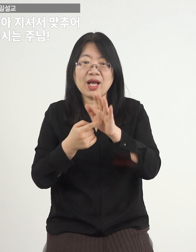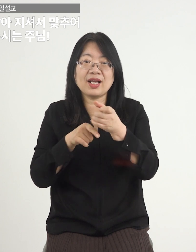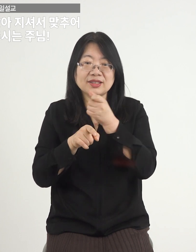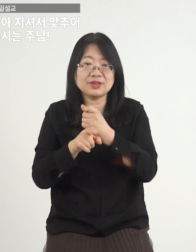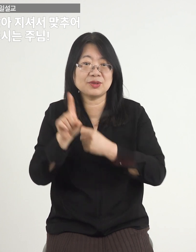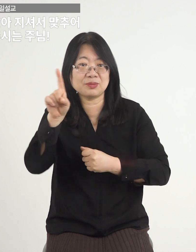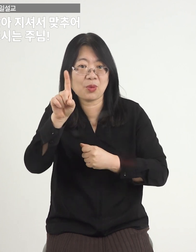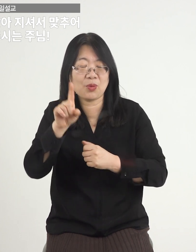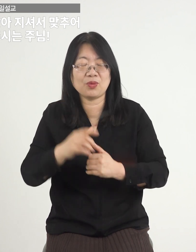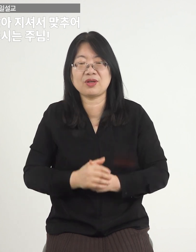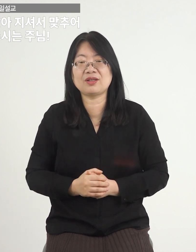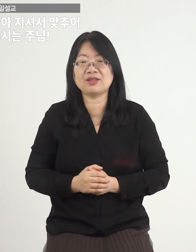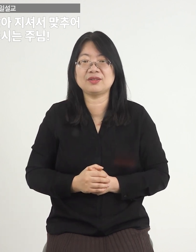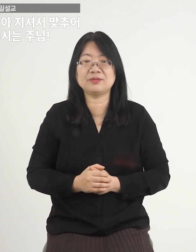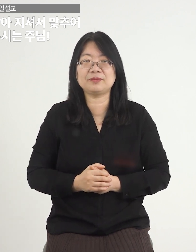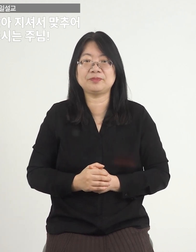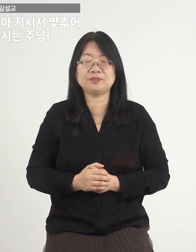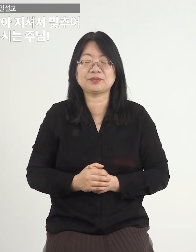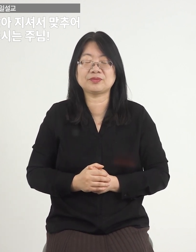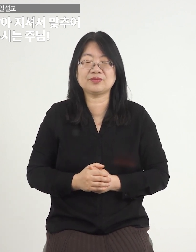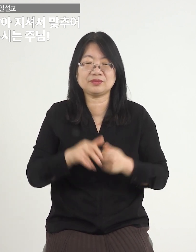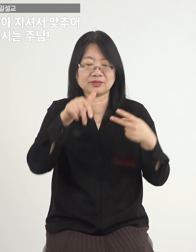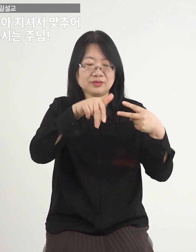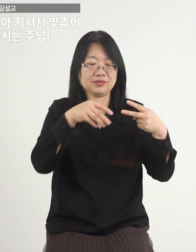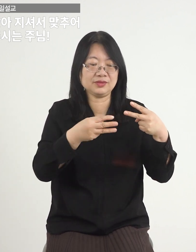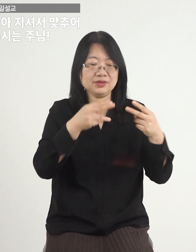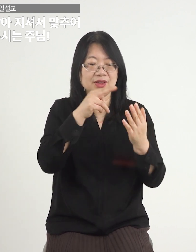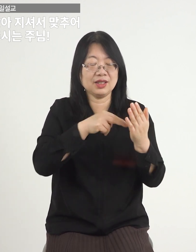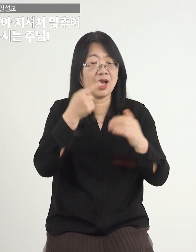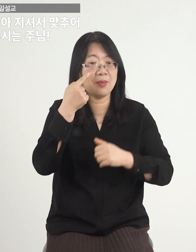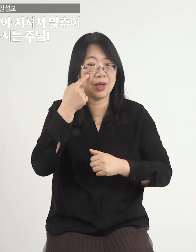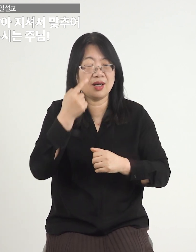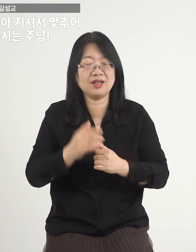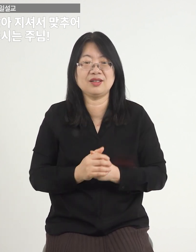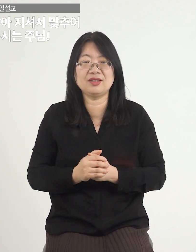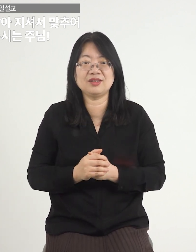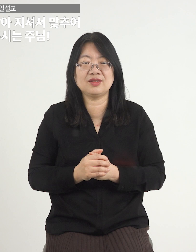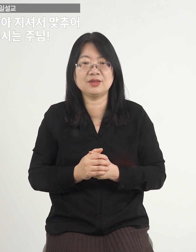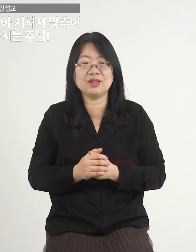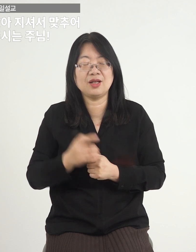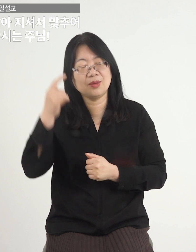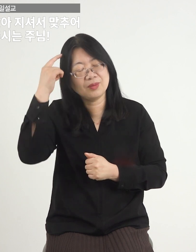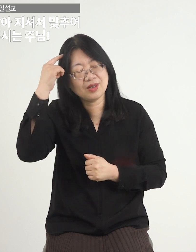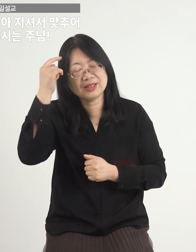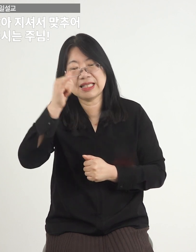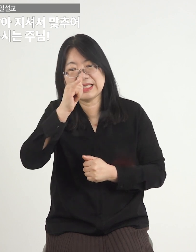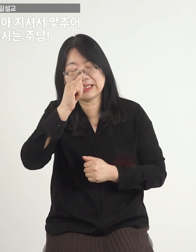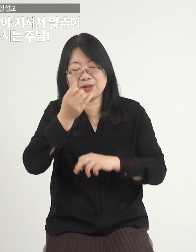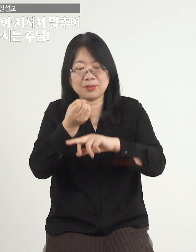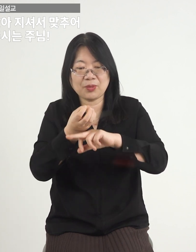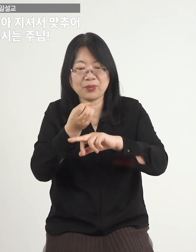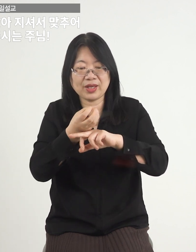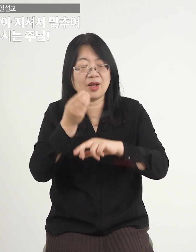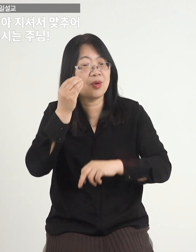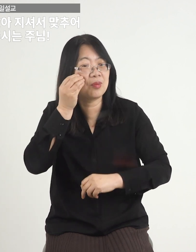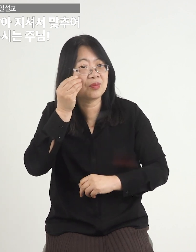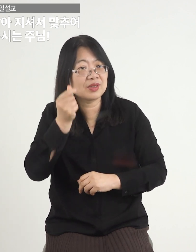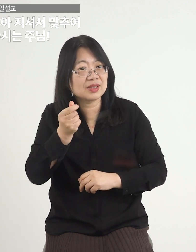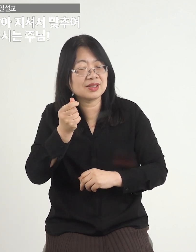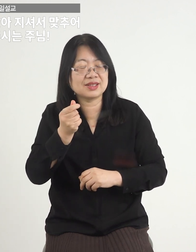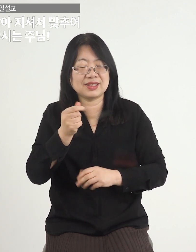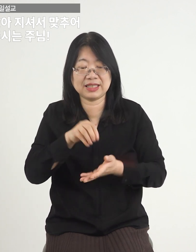했을까? 이유가 있습니다. 자, 이제 2절을 보십시다. 머리에 있는 보배로운